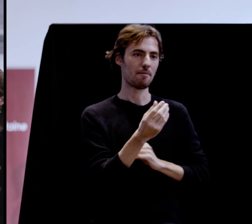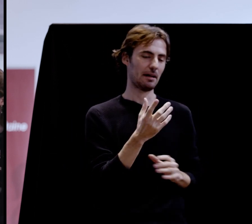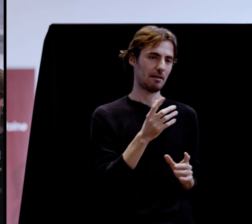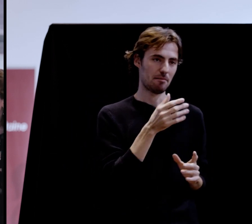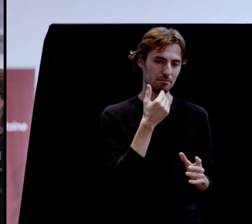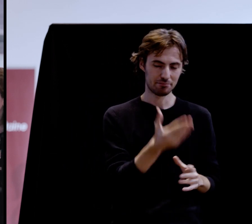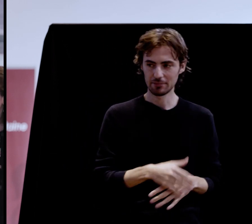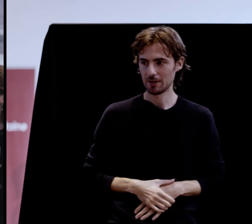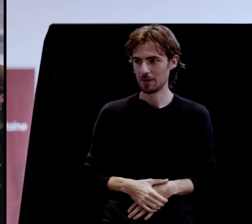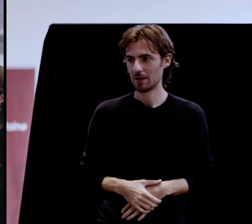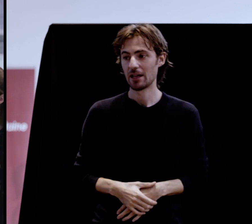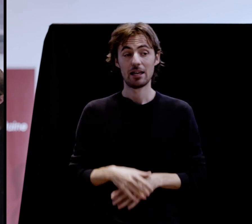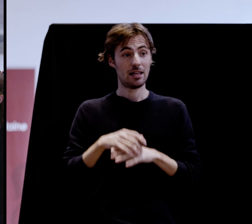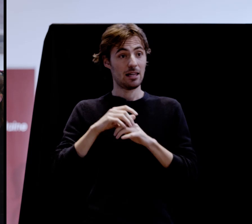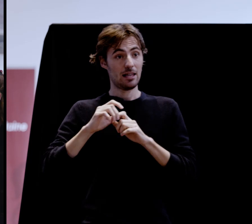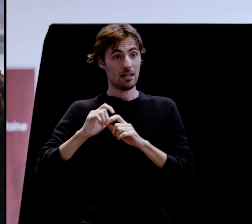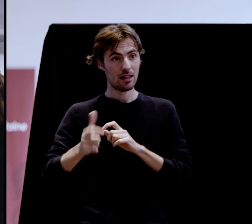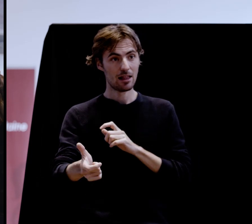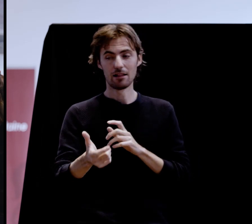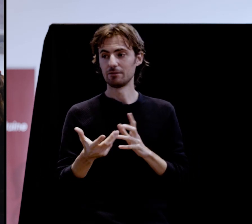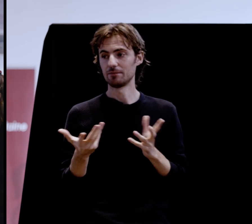Cela a pour conséquence